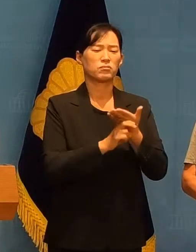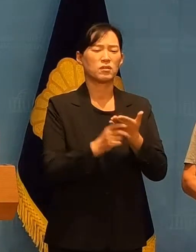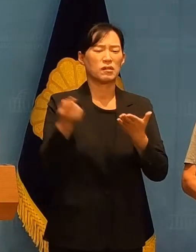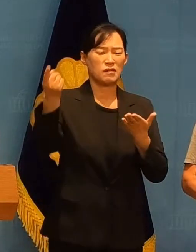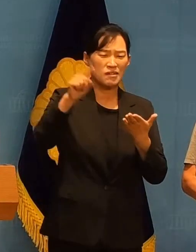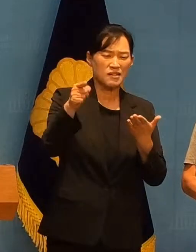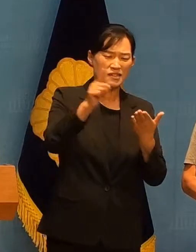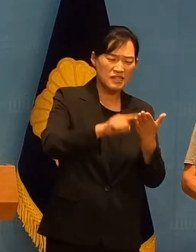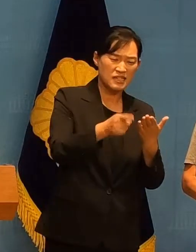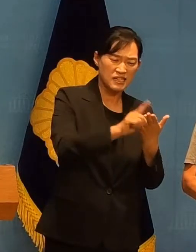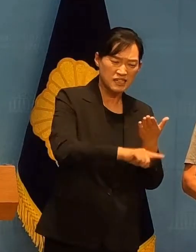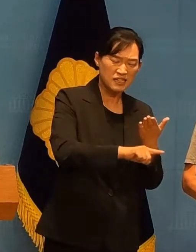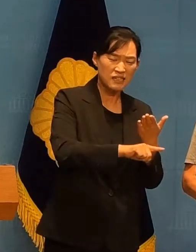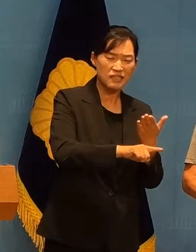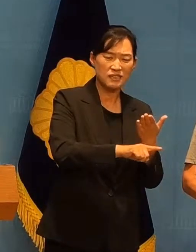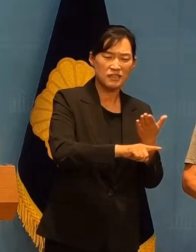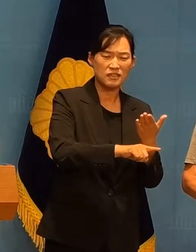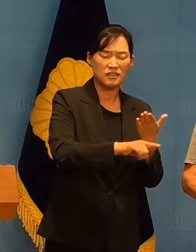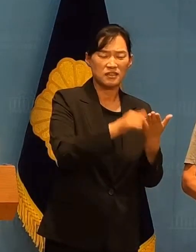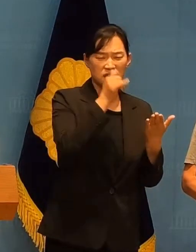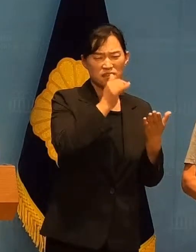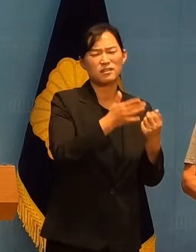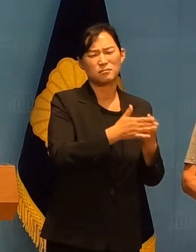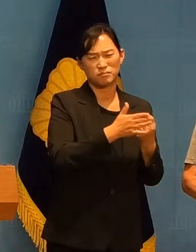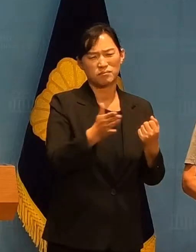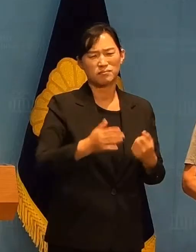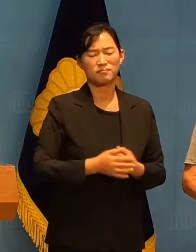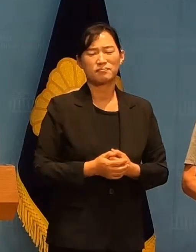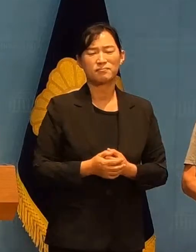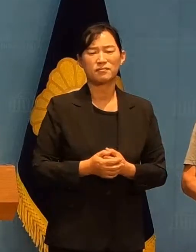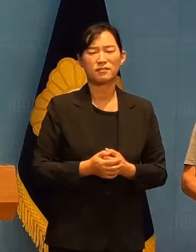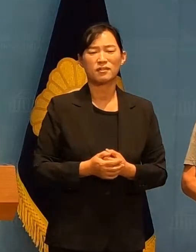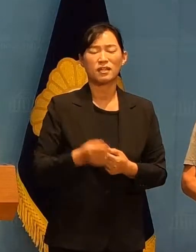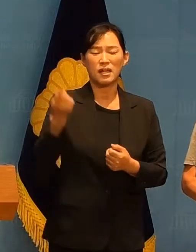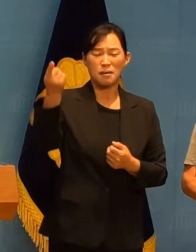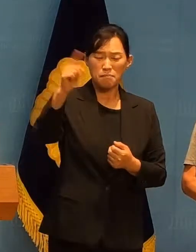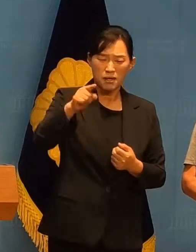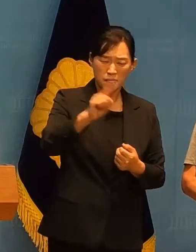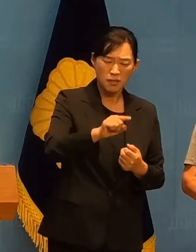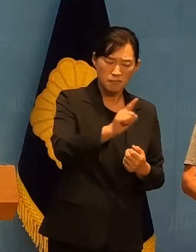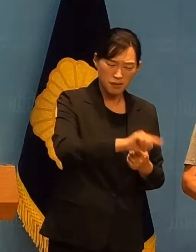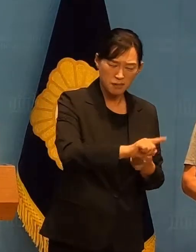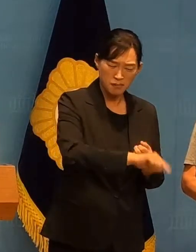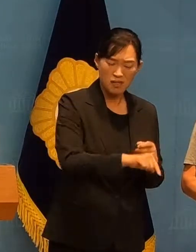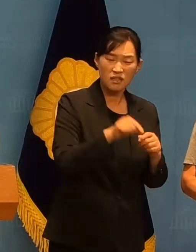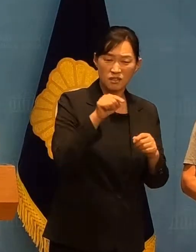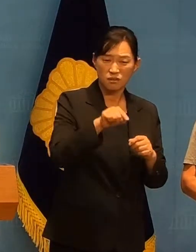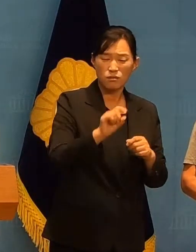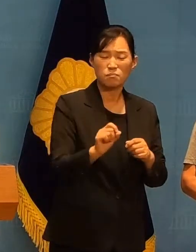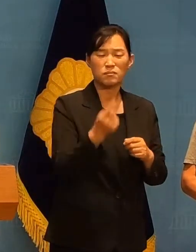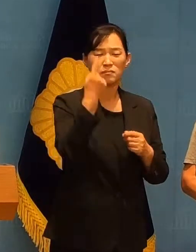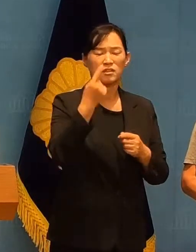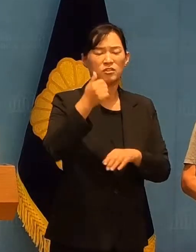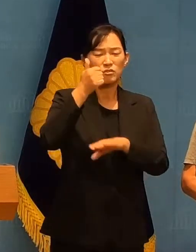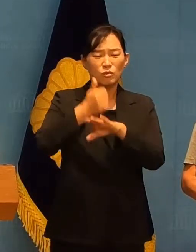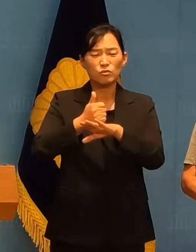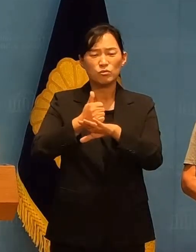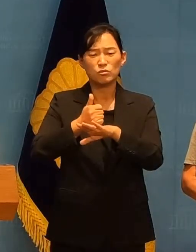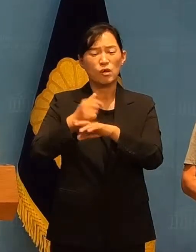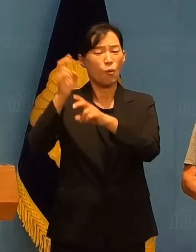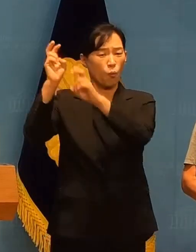벌써 3단계나 더 발생하였기 때문입니다. 그 3단계를 발생함으로써 결국